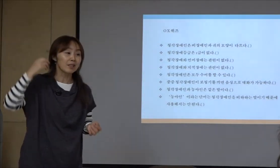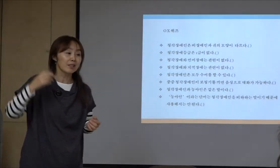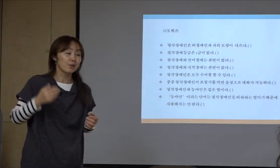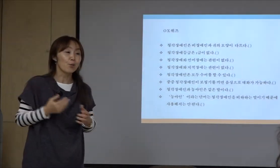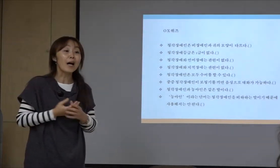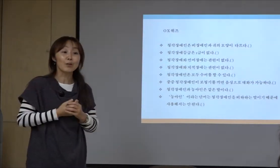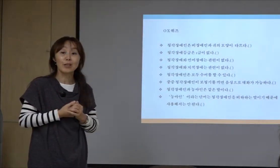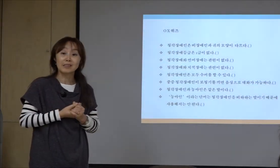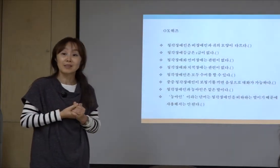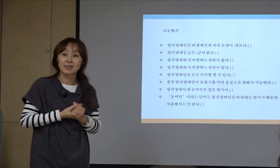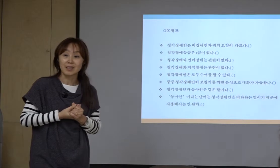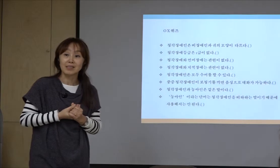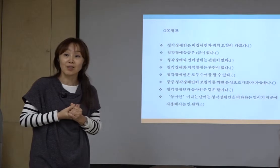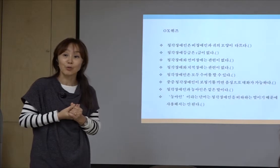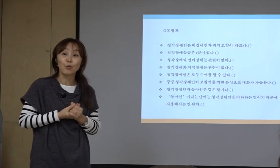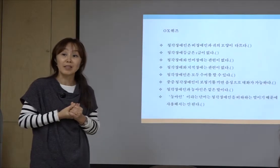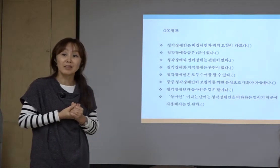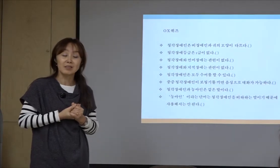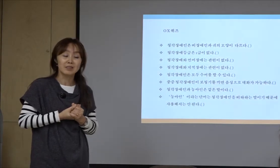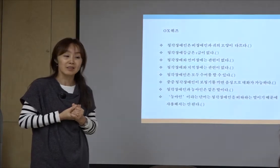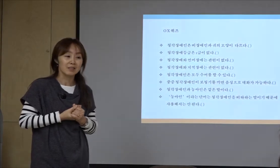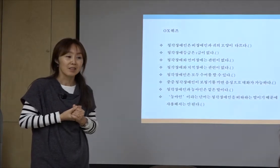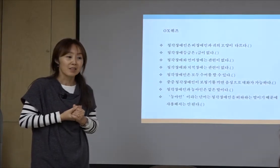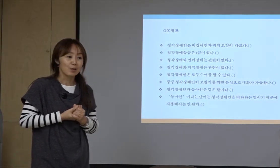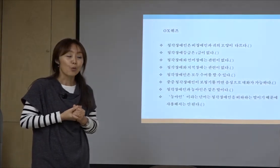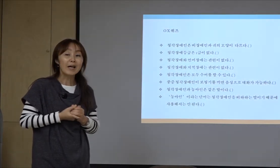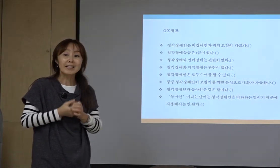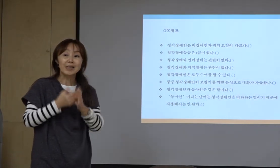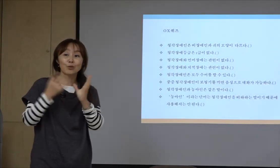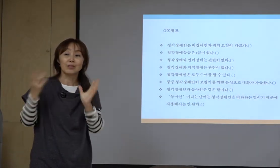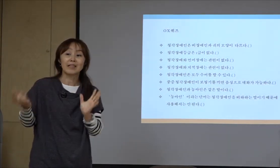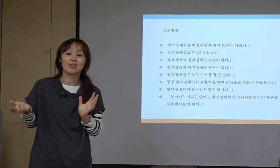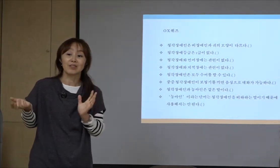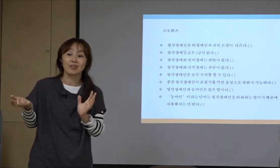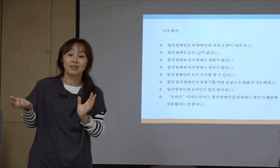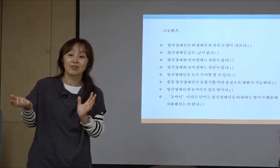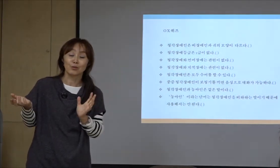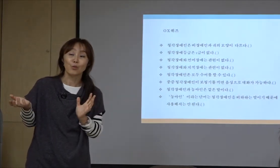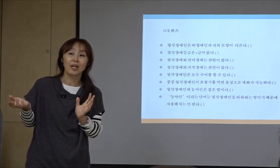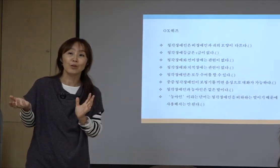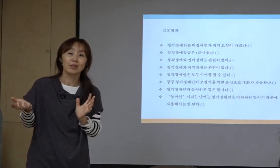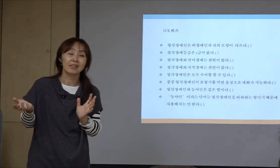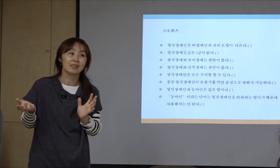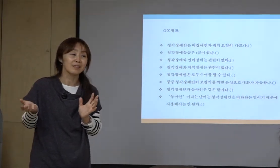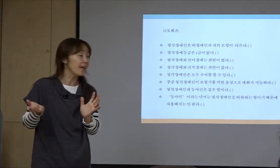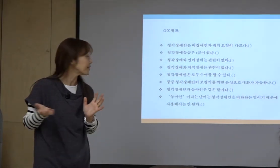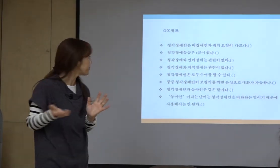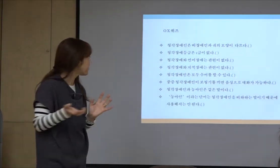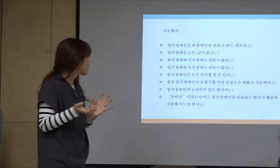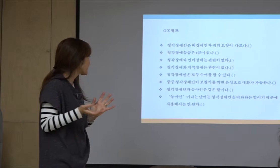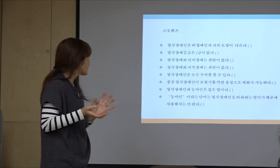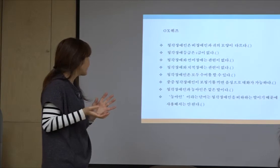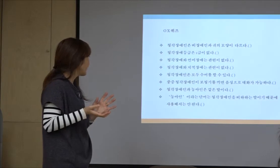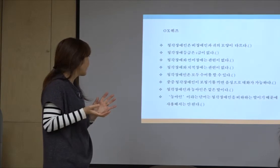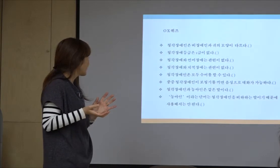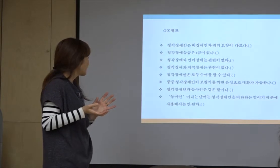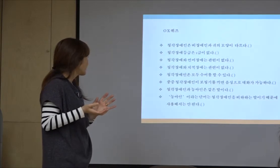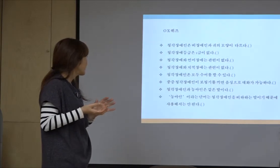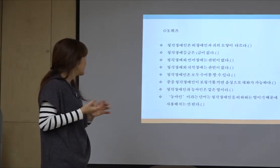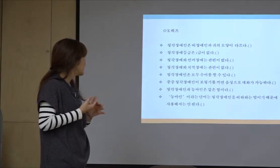우리나라에 농아학교가 있어요. 농아인들은 농아인 학교를 다녀요. 농아학교를 다니는데 그